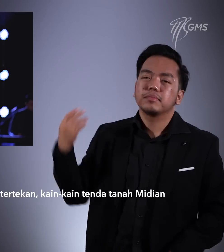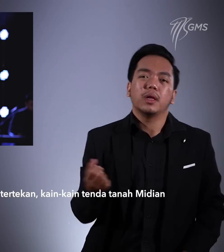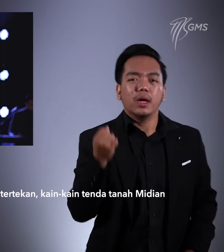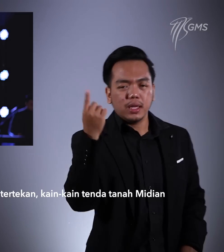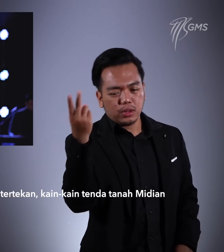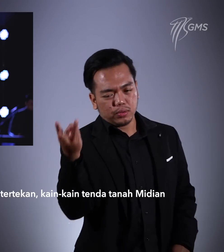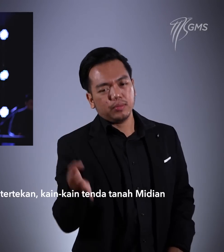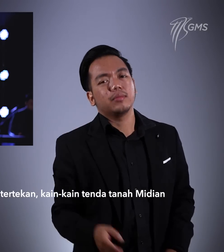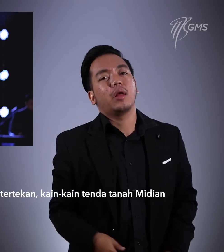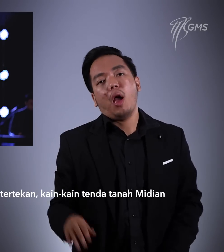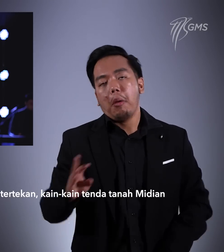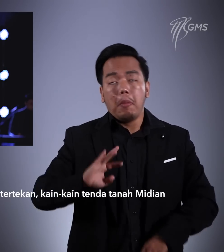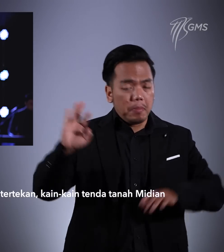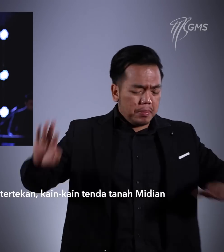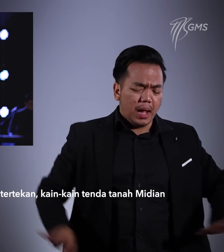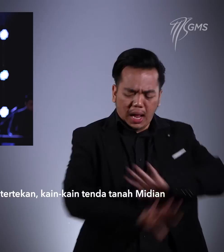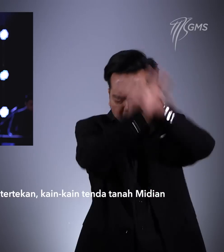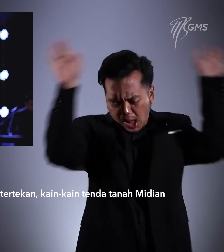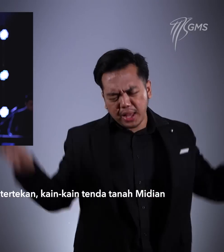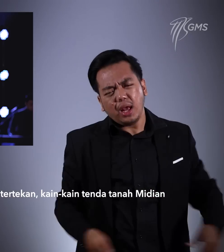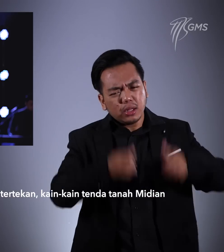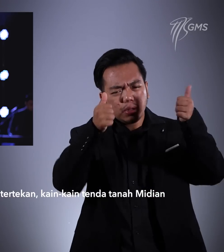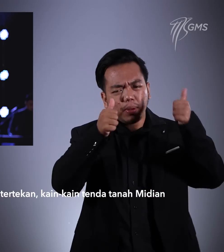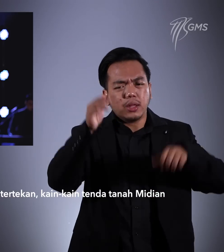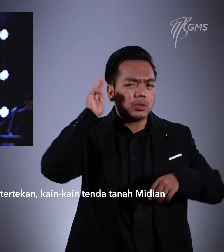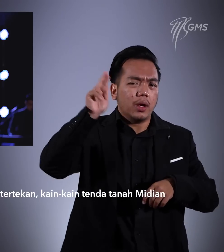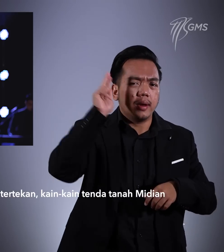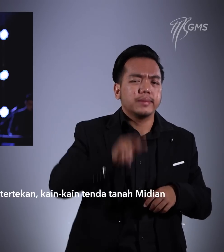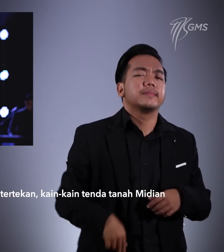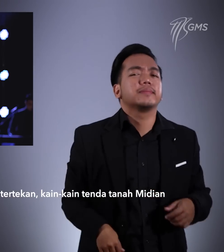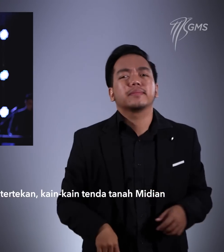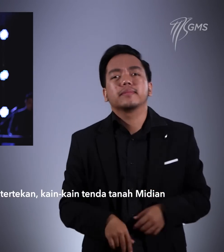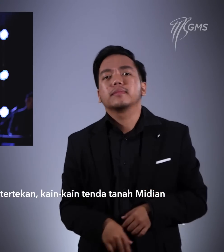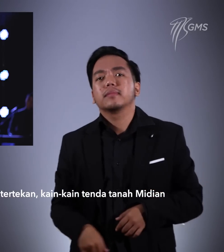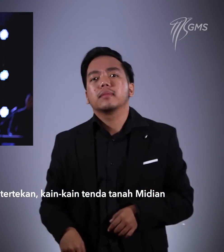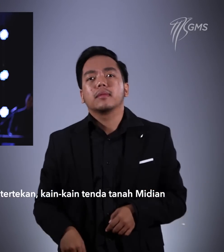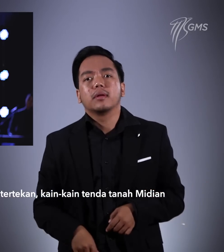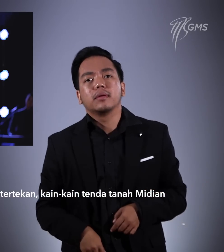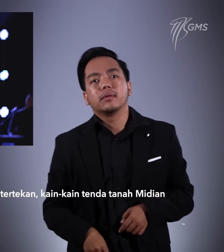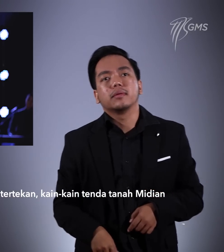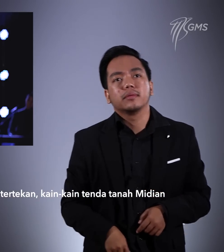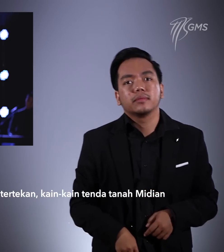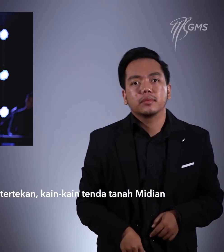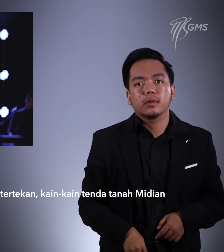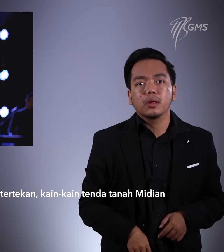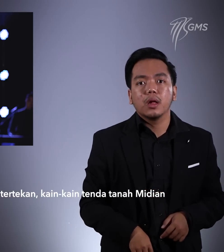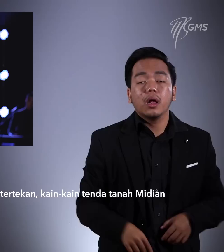orang Kusyan tertekan ayat 7. Kain-kain tenda tanah Midian menggetar.